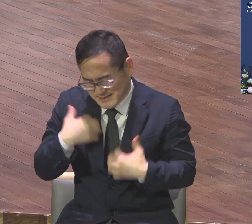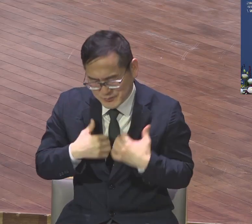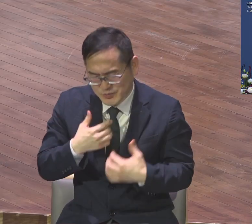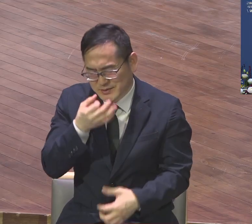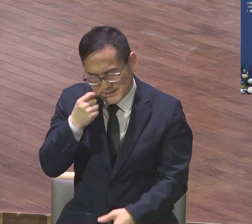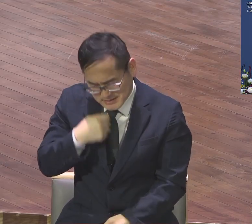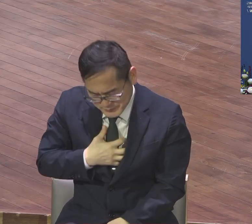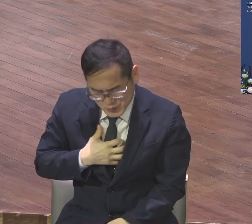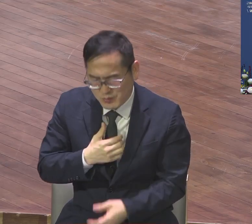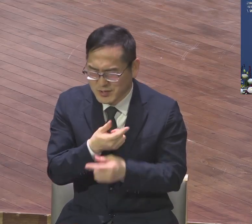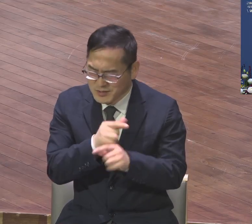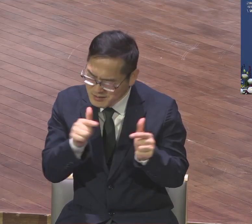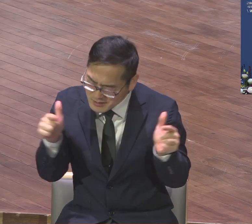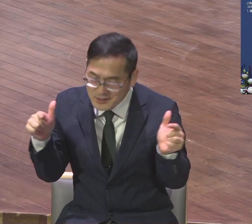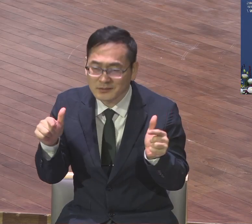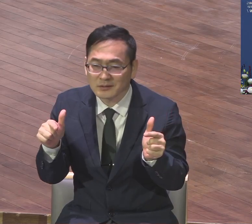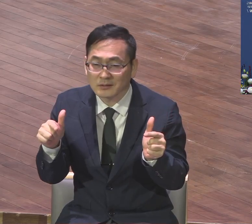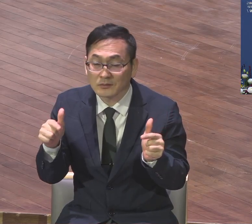죽든지